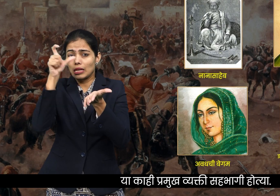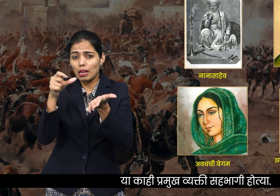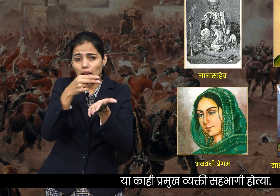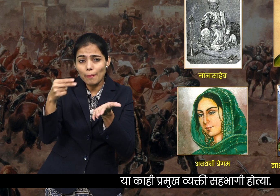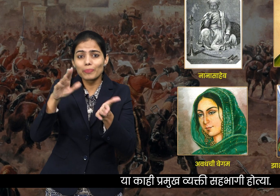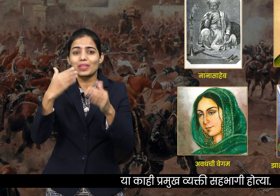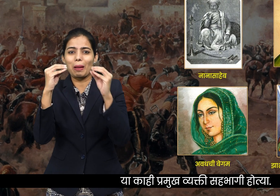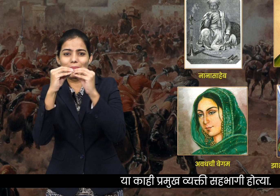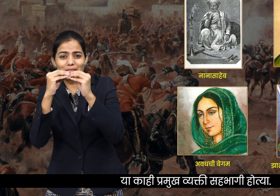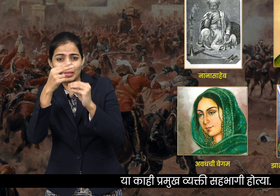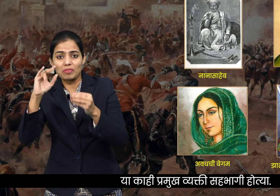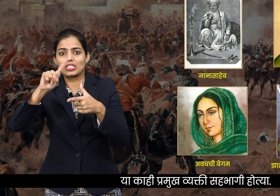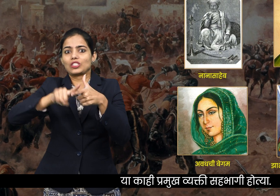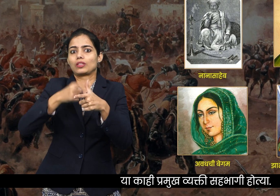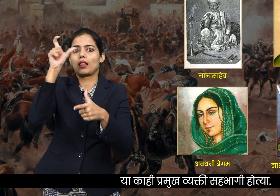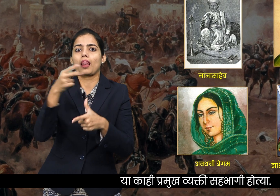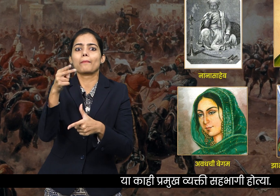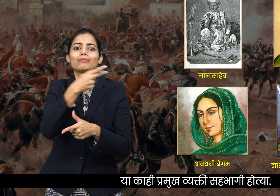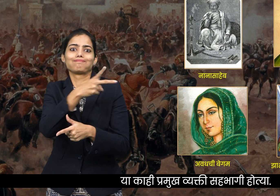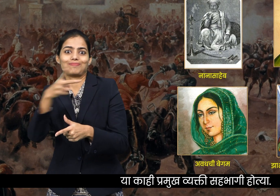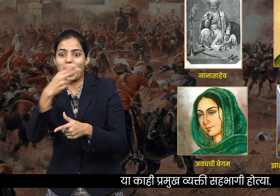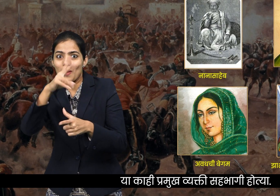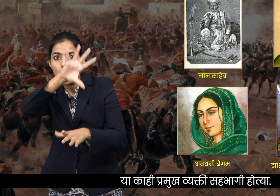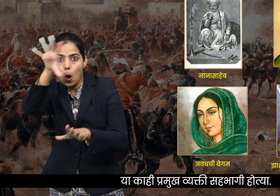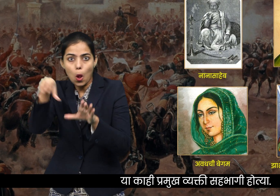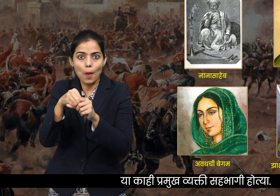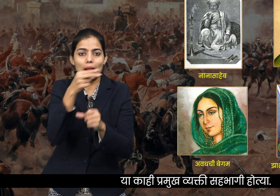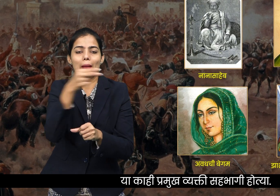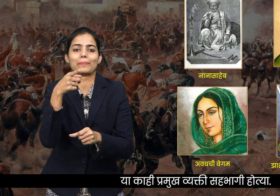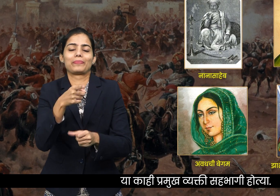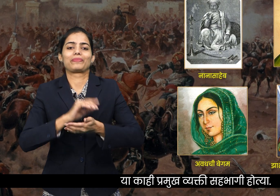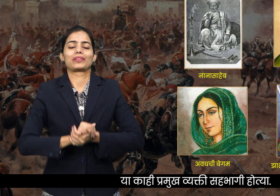प्रमुख व्यक्ती सहभागी होत्या.